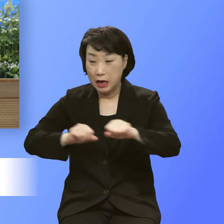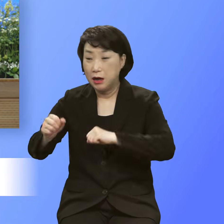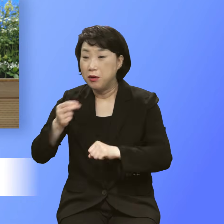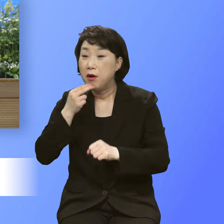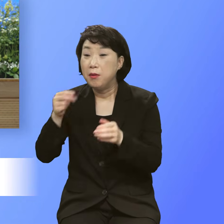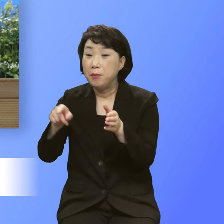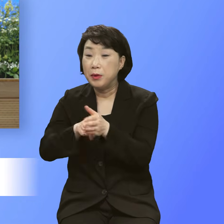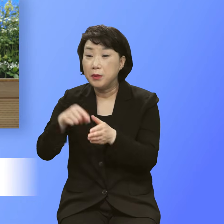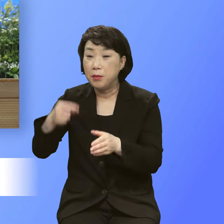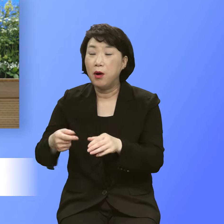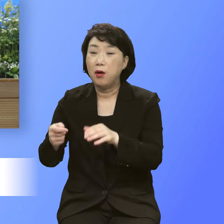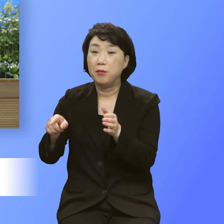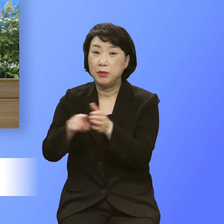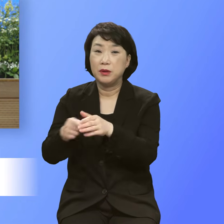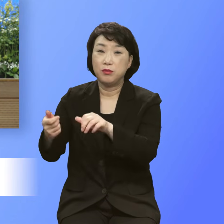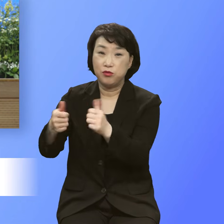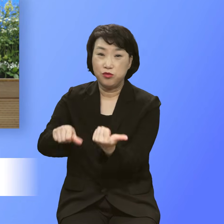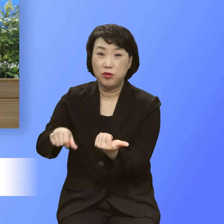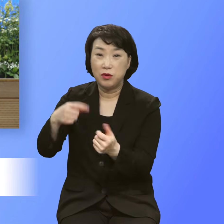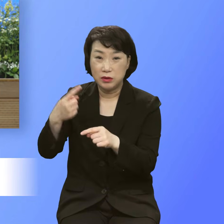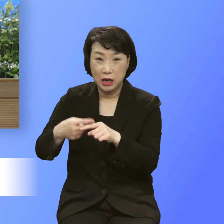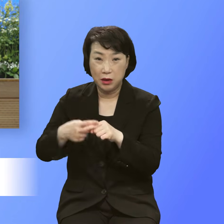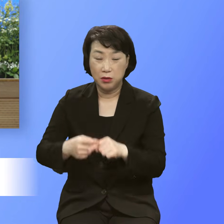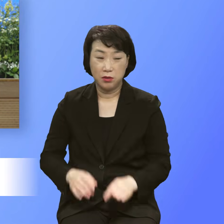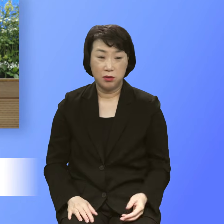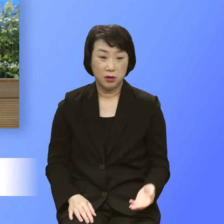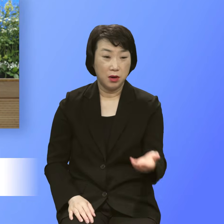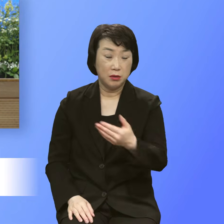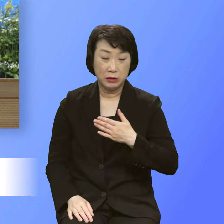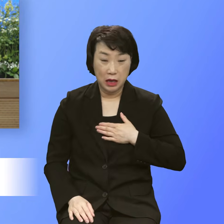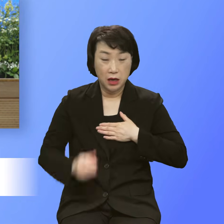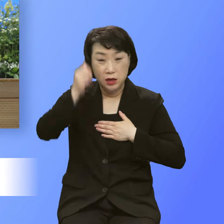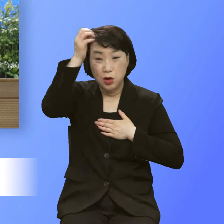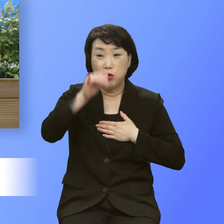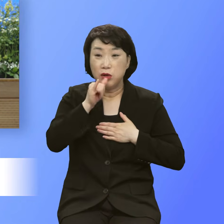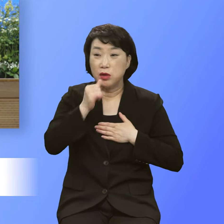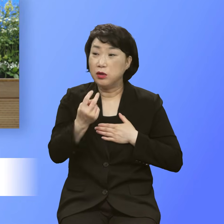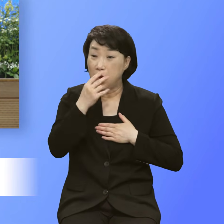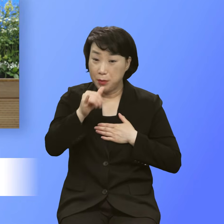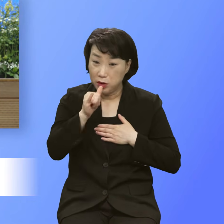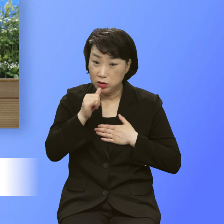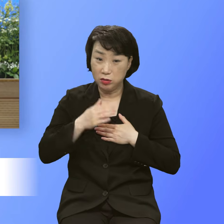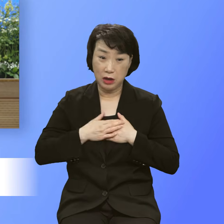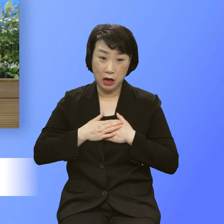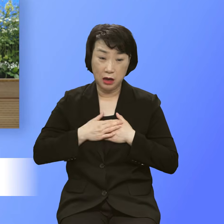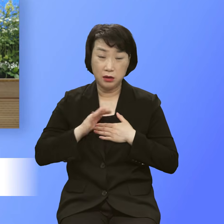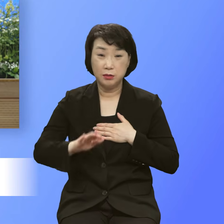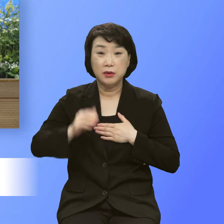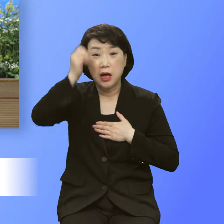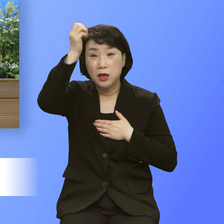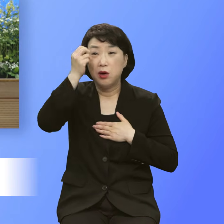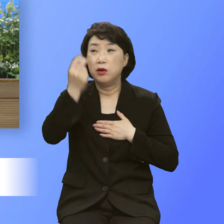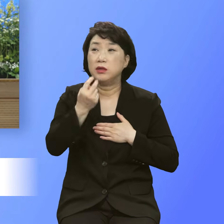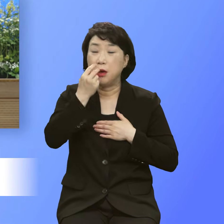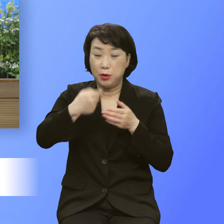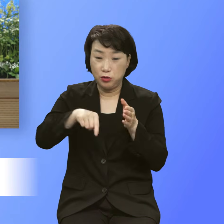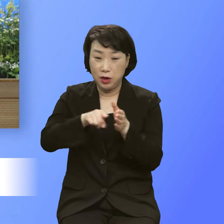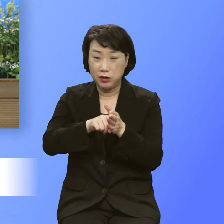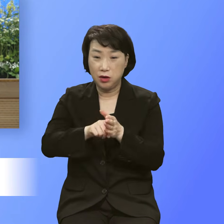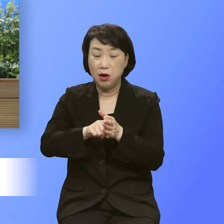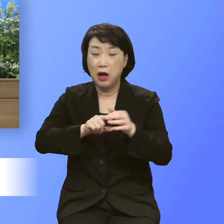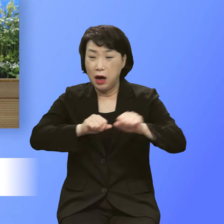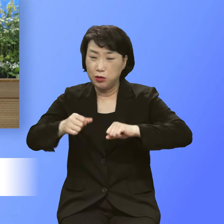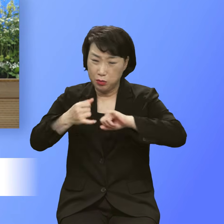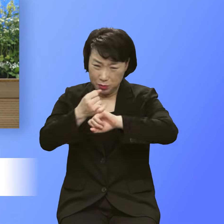행함이 없는 믿음은 죽은 믿음이다. 자기 영혼이 있어 생명이 있다면 내 영혼의 생명을 위해서